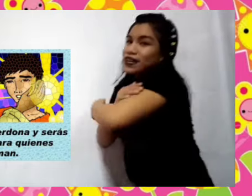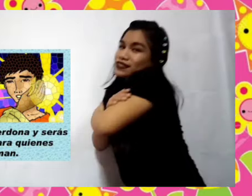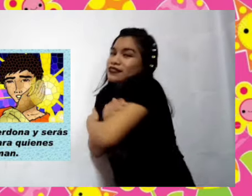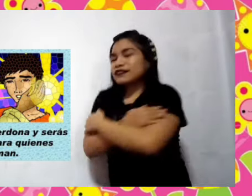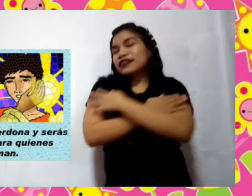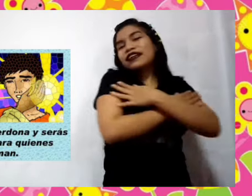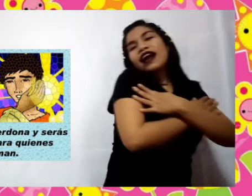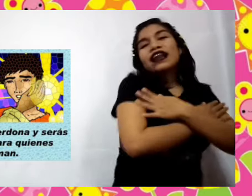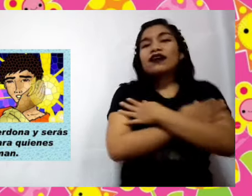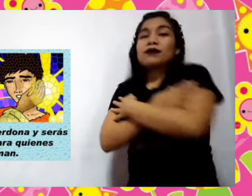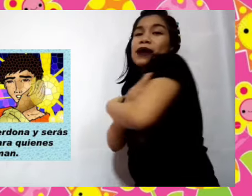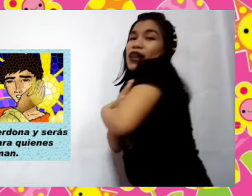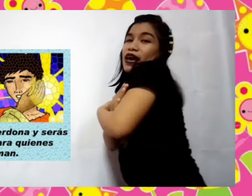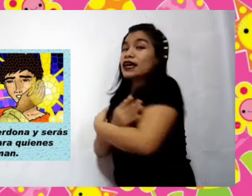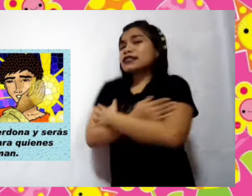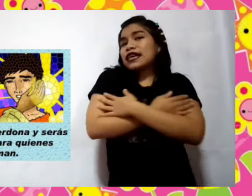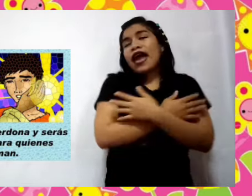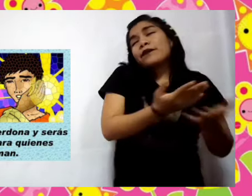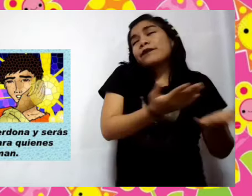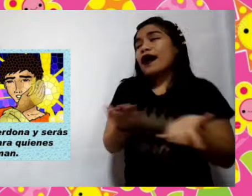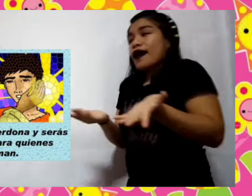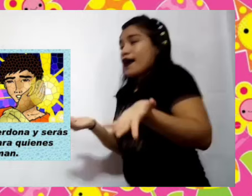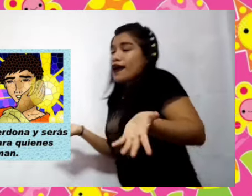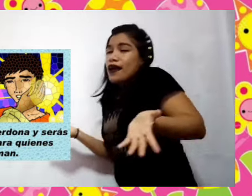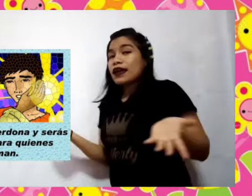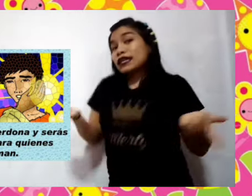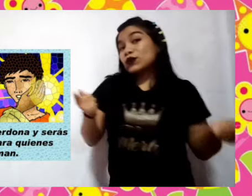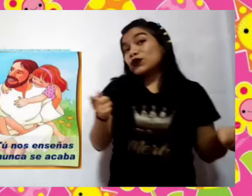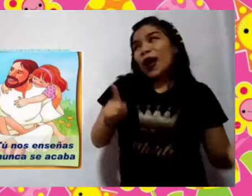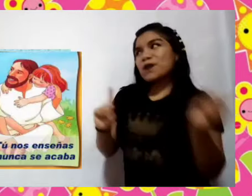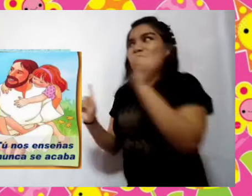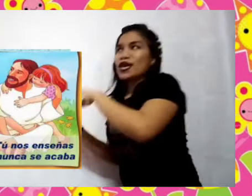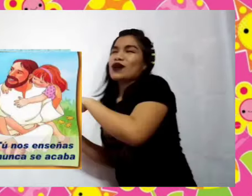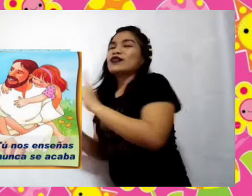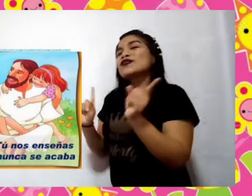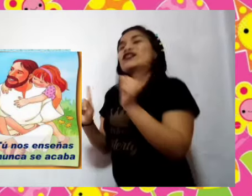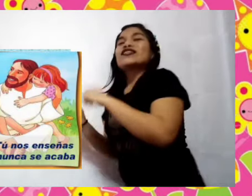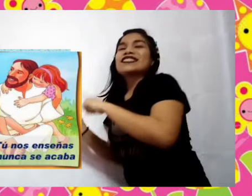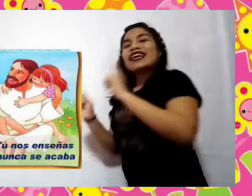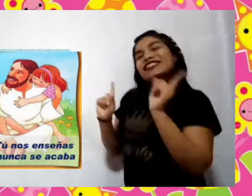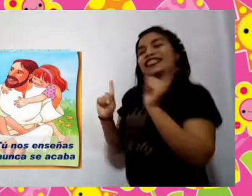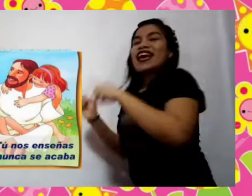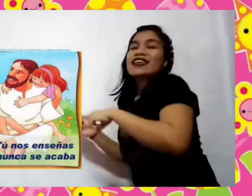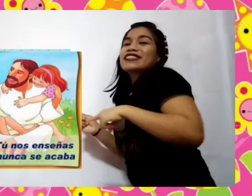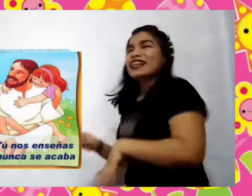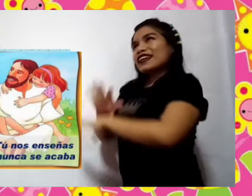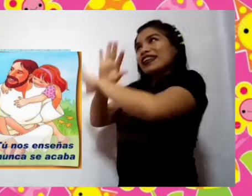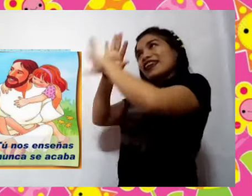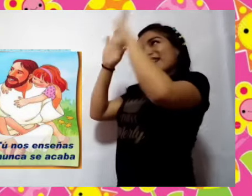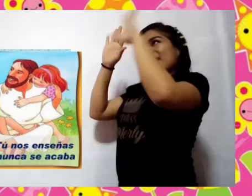serás un regalo para quienes te aman. Jesús amigo, tú nos enseñas la